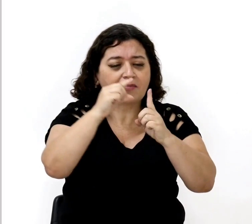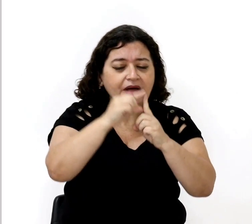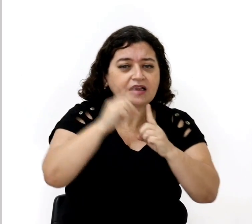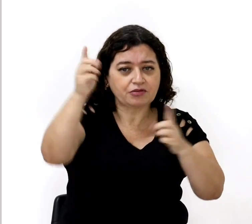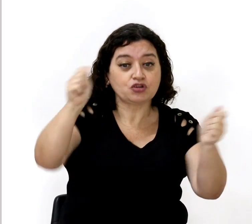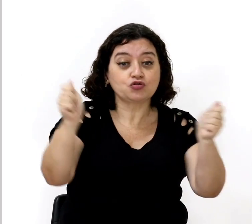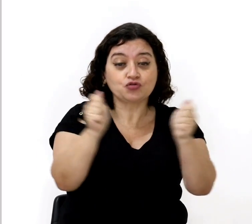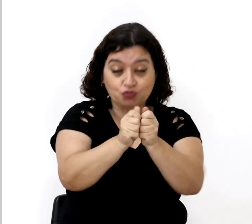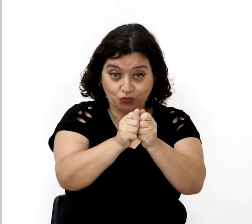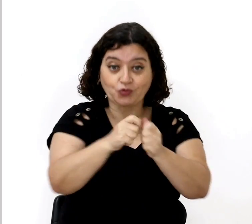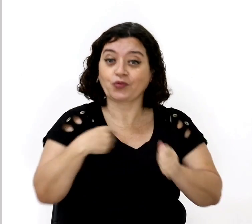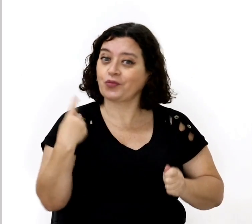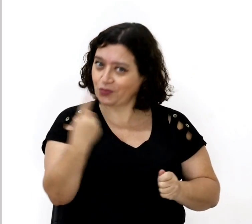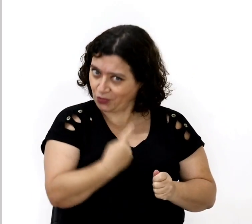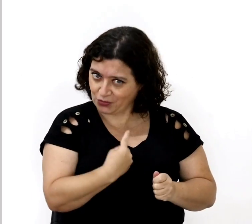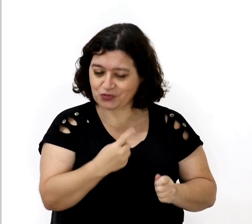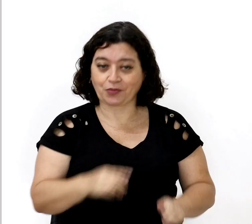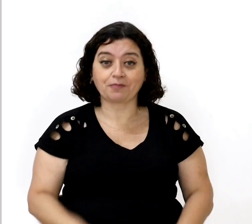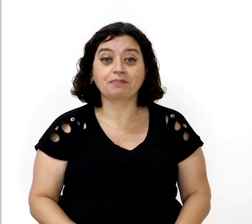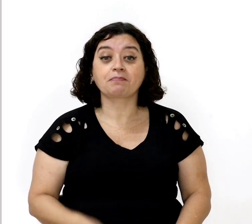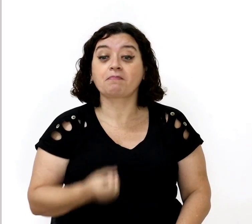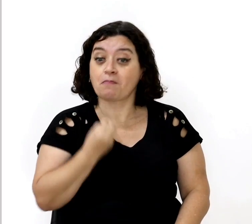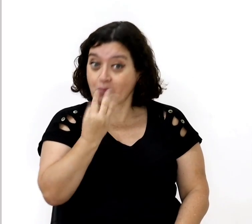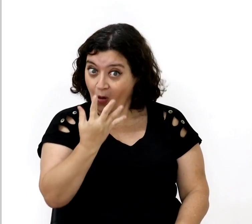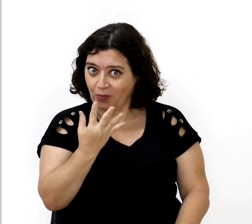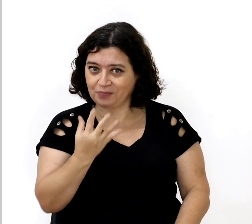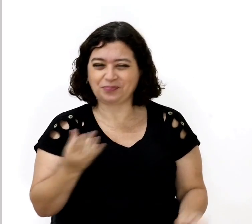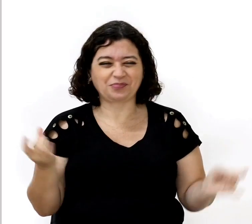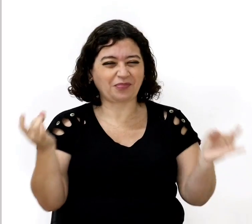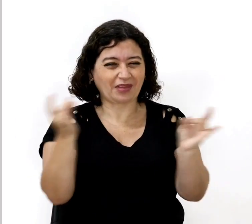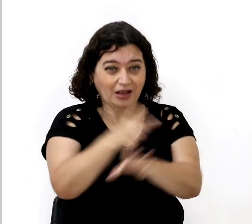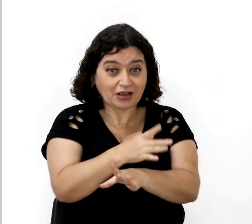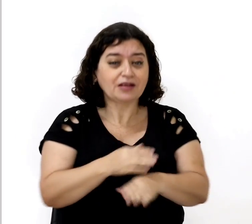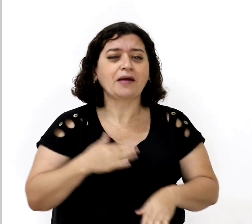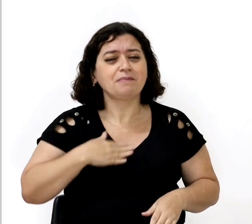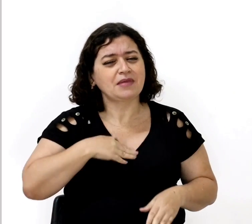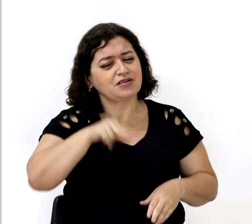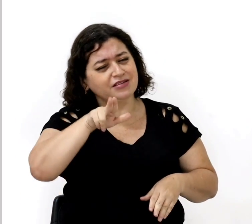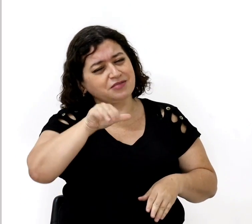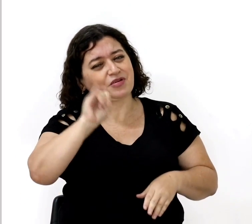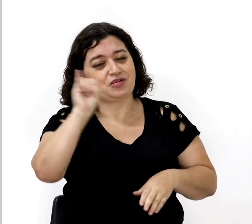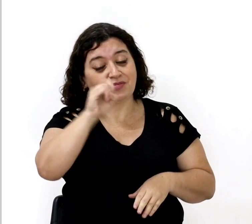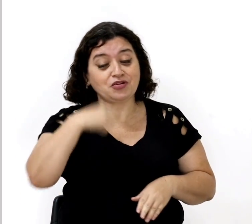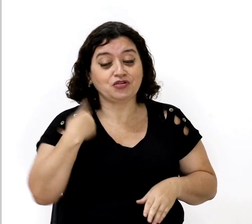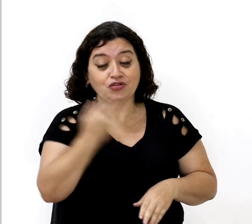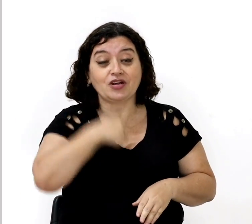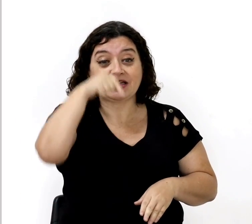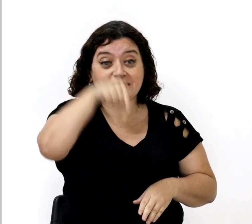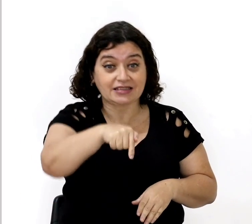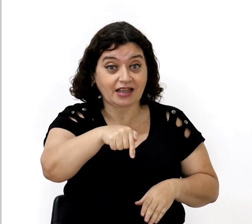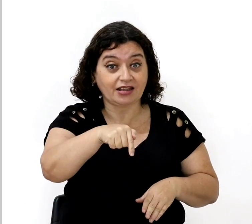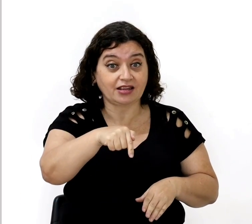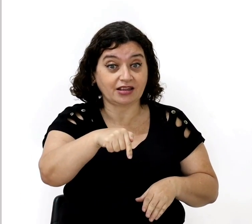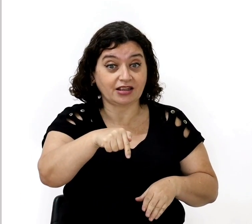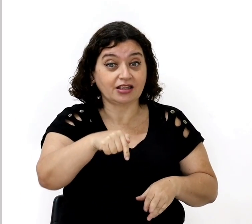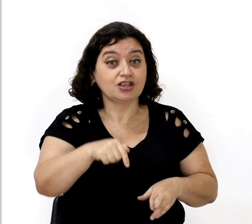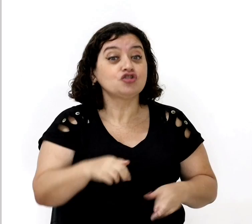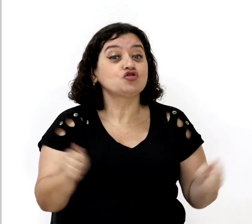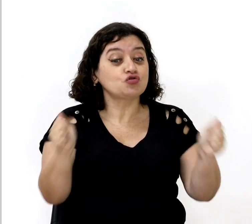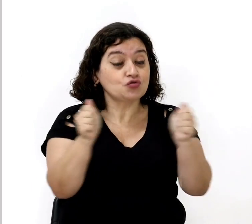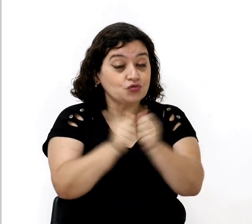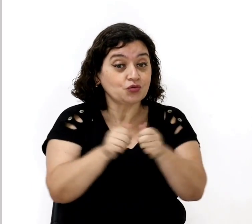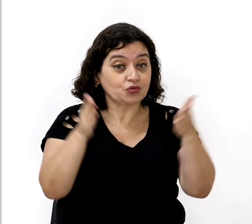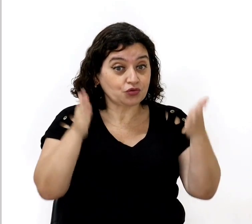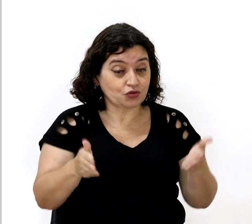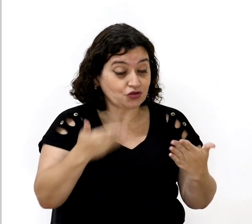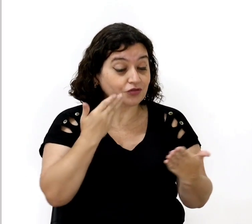na palavra de Deus juntamente conosco. Bom, dito tudo isso, meus irmãos, minhas irmãs, nós que estamos aqui reunidos